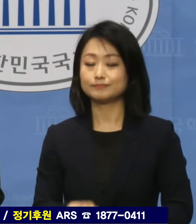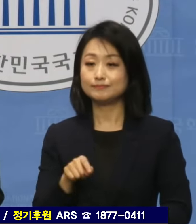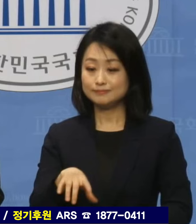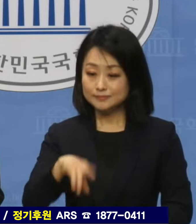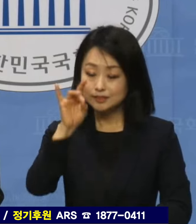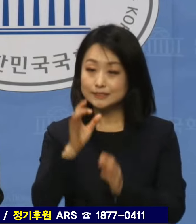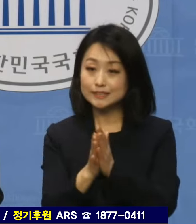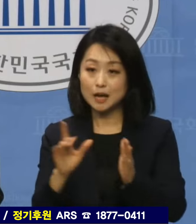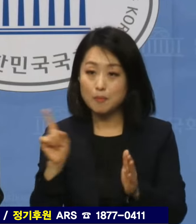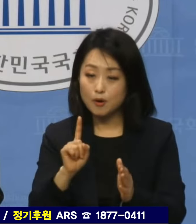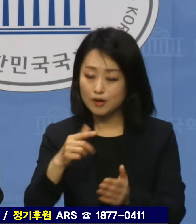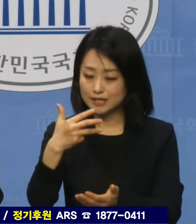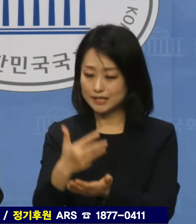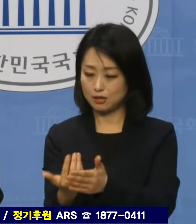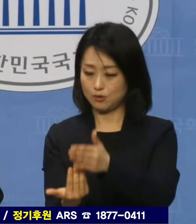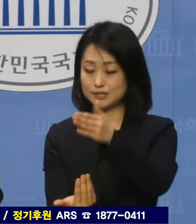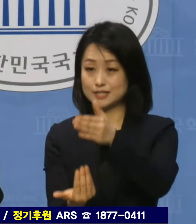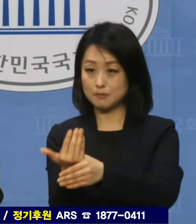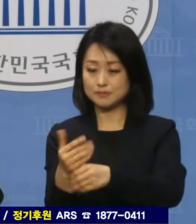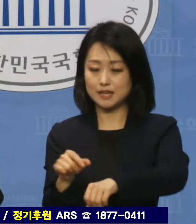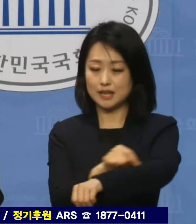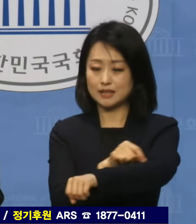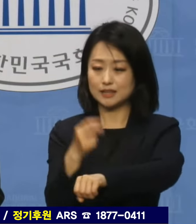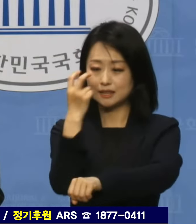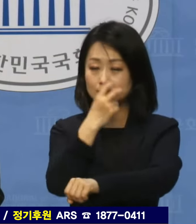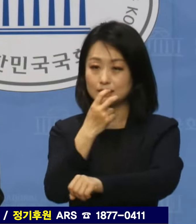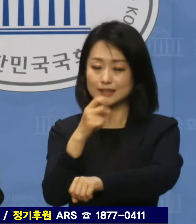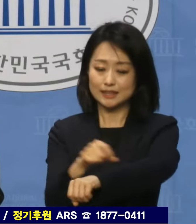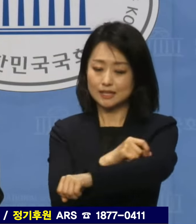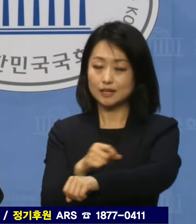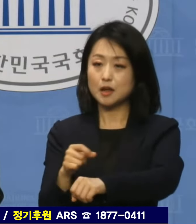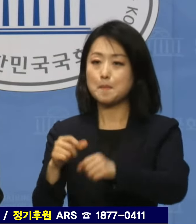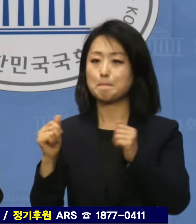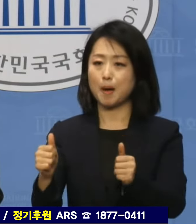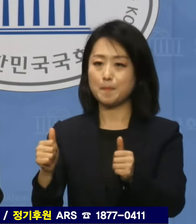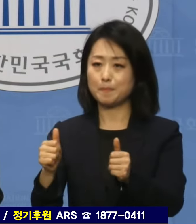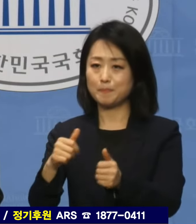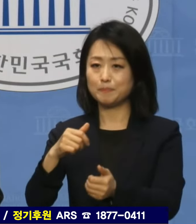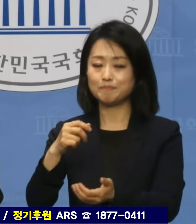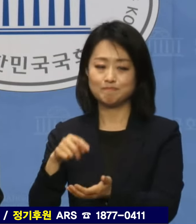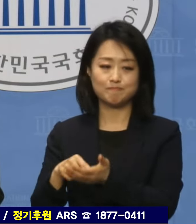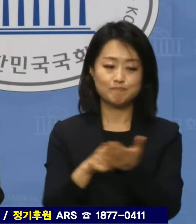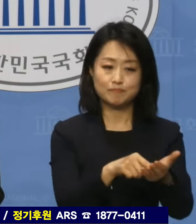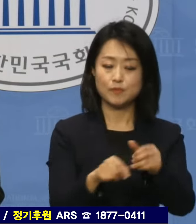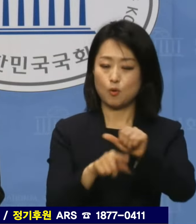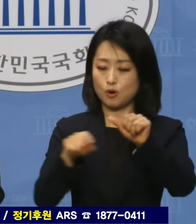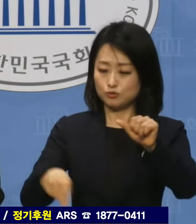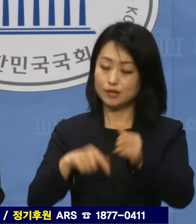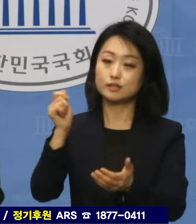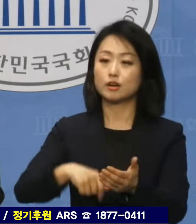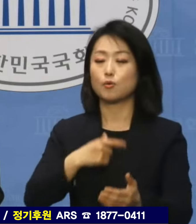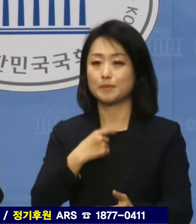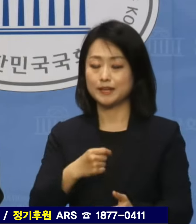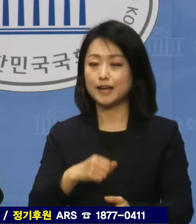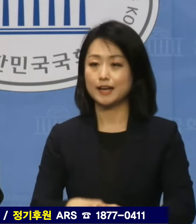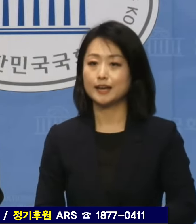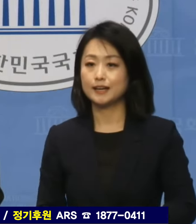시작은 이태원 참사 특별법의 5월 국회 처리입니다. 다시